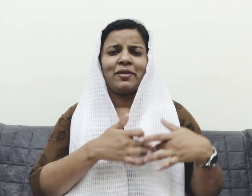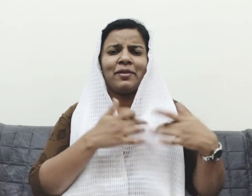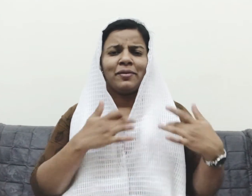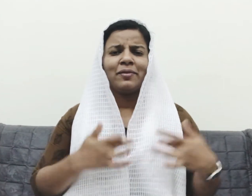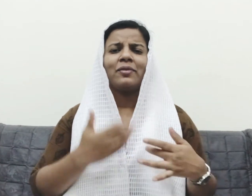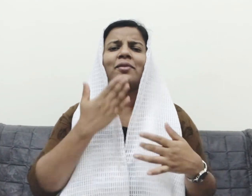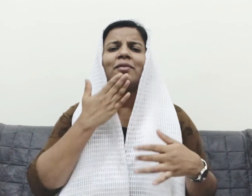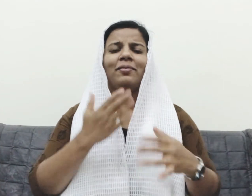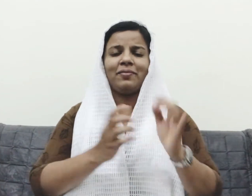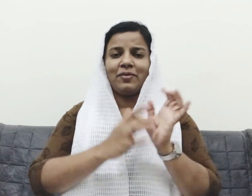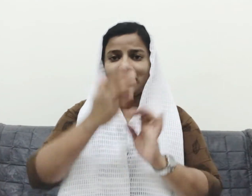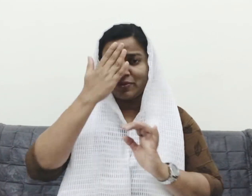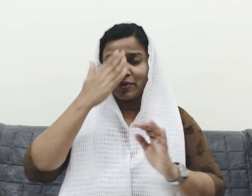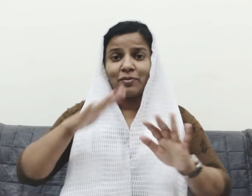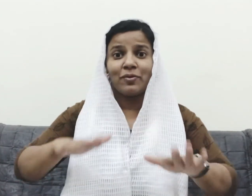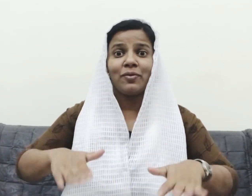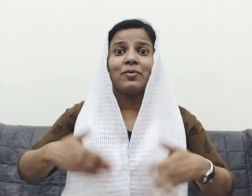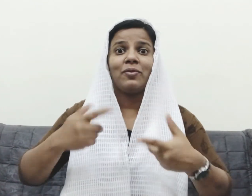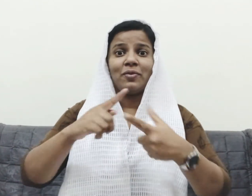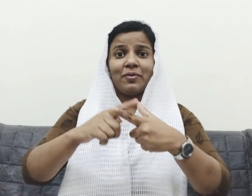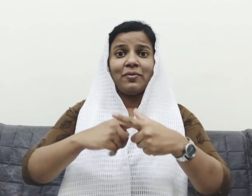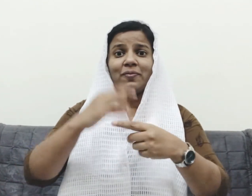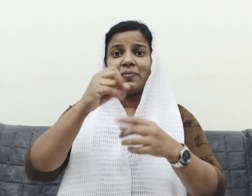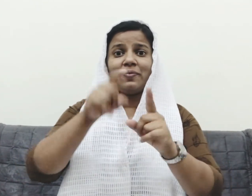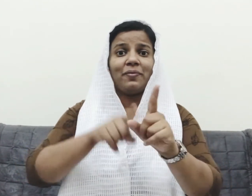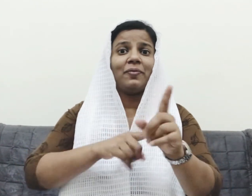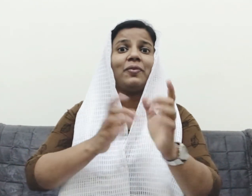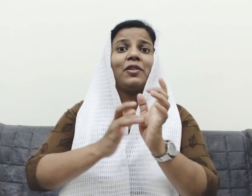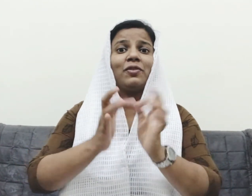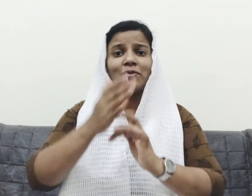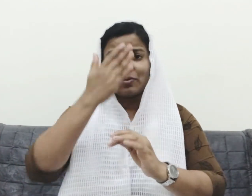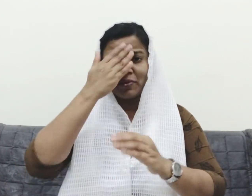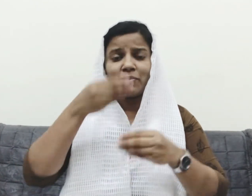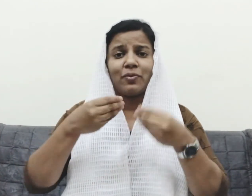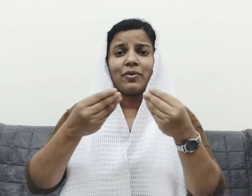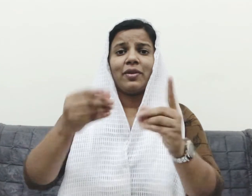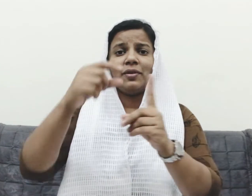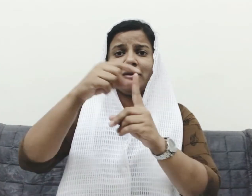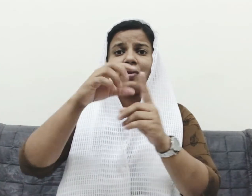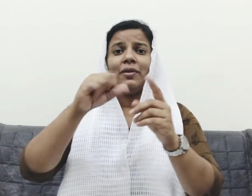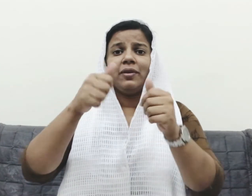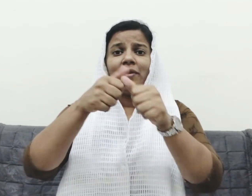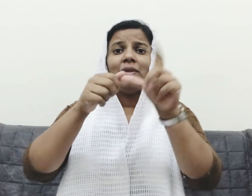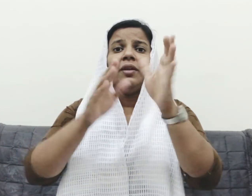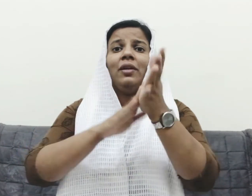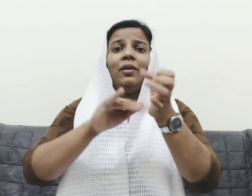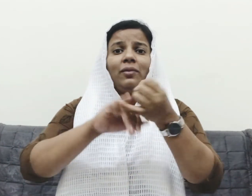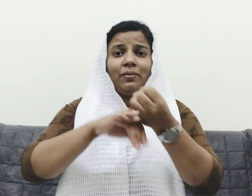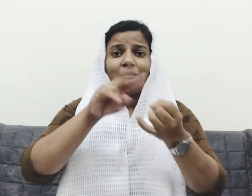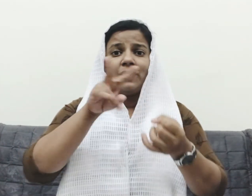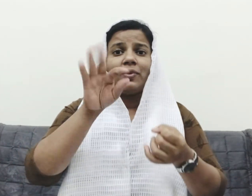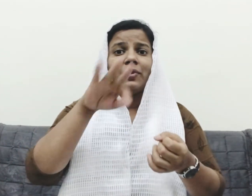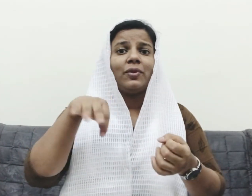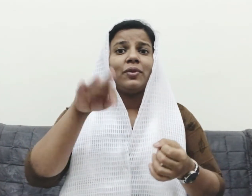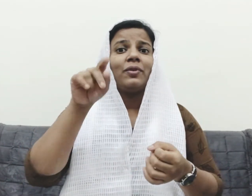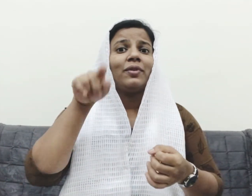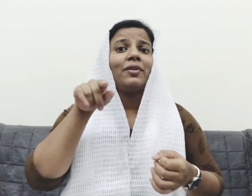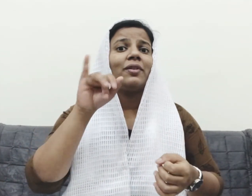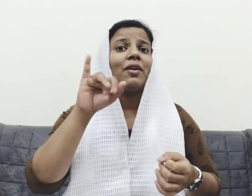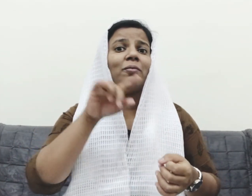സന്തോഷത്തോടെ, ആനന്ദത്തോടെ, നിറഞ്ഞ മനസ്സോടെ കർത്താവിന് സ്തോത്രം ചെയ്താട്ടെ. സങ്കീർത്തനകാരൻ 28-ാം സങ്കീർത്തനത്തിൻ്റെ 6 മുതൽ താഴോട്ടുള്ള